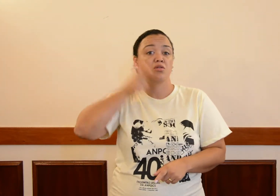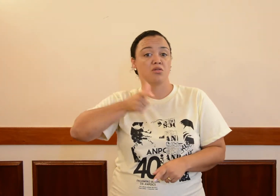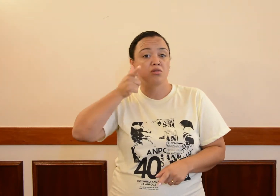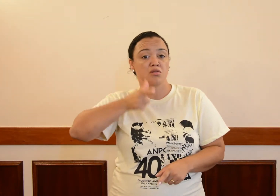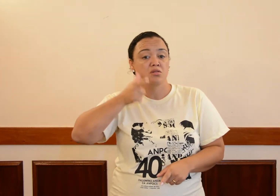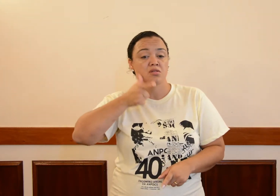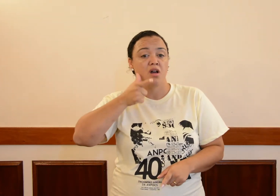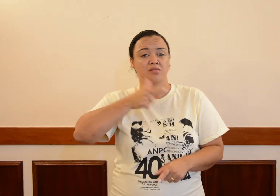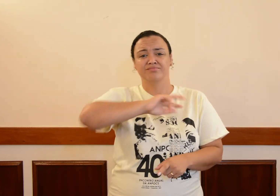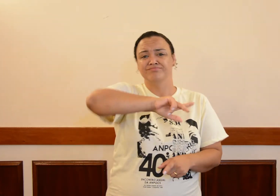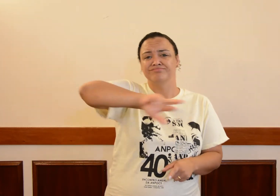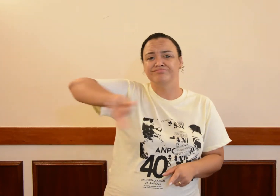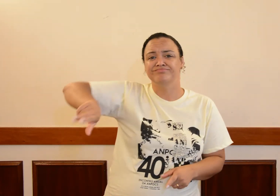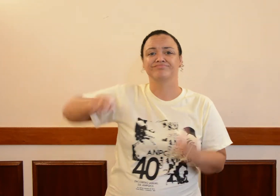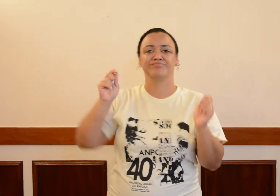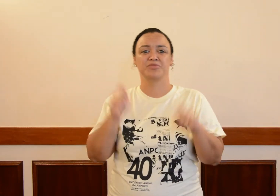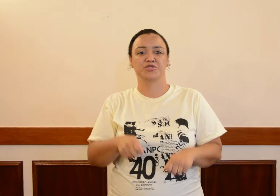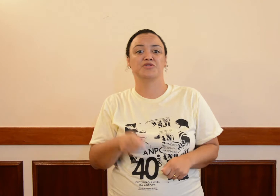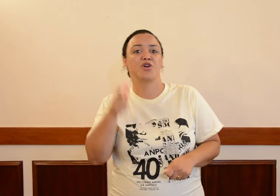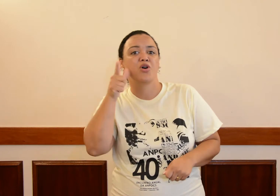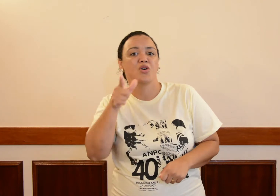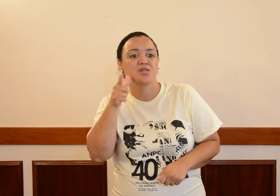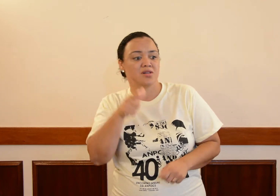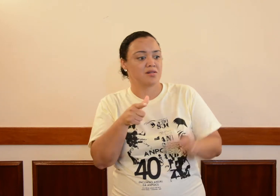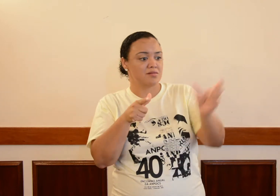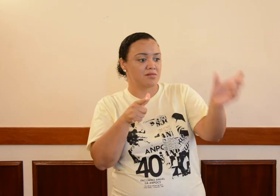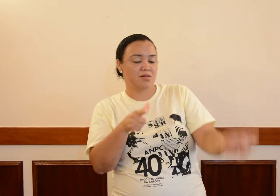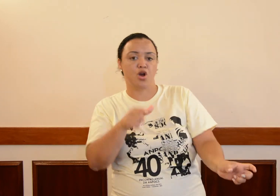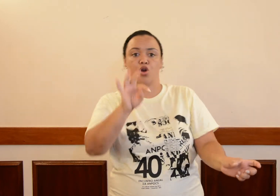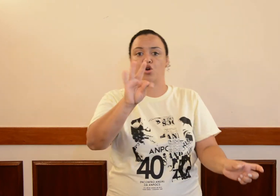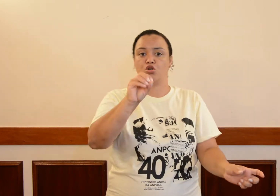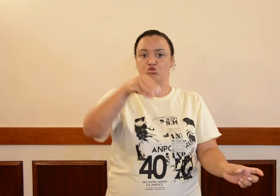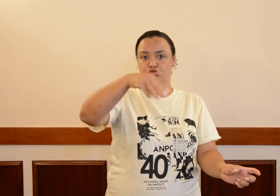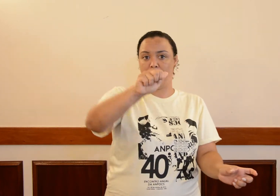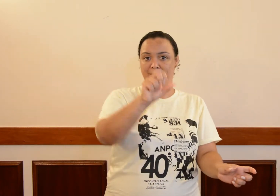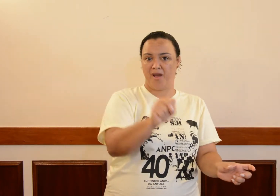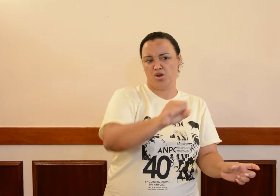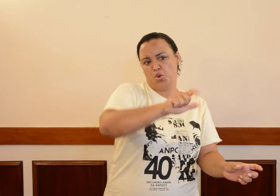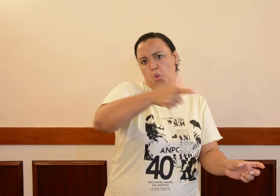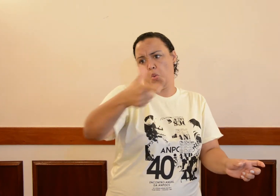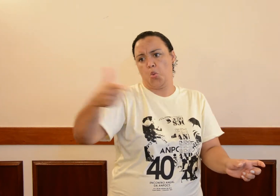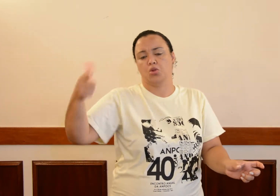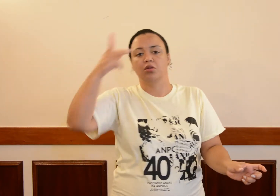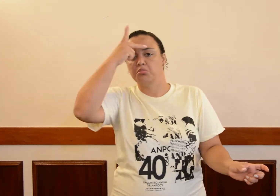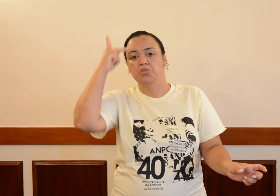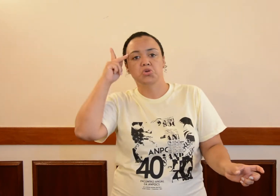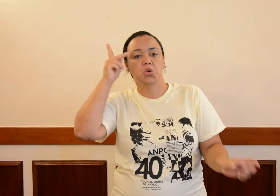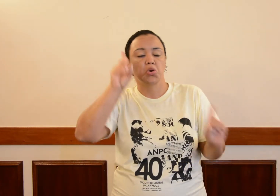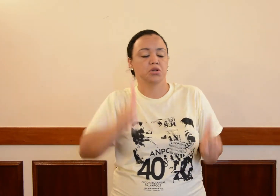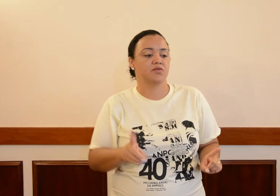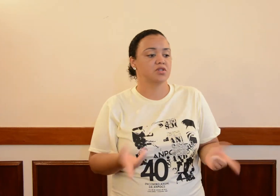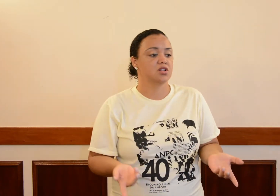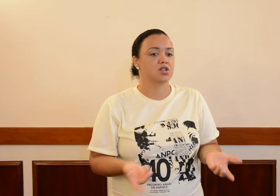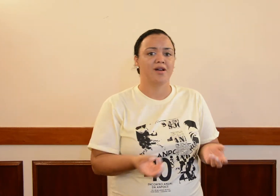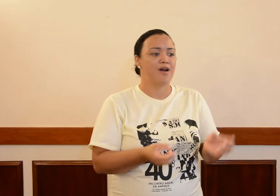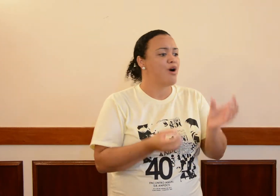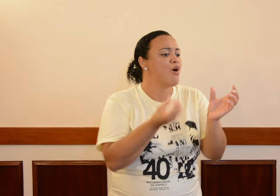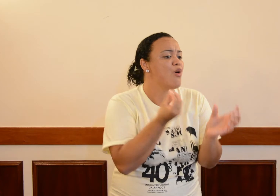das possibilidades de agência de Tomás, de pessoas como Tomás, que nesses processos de constituição de si e também na